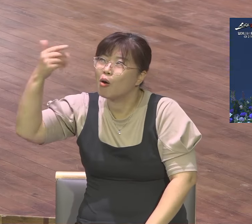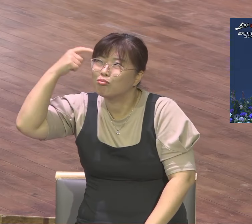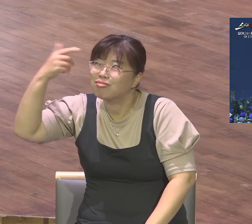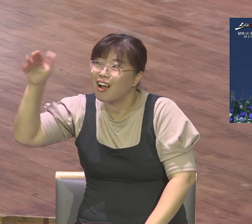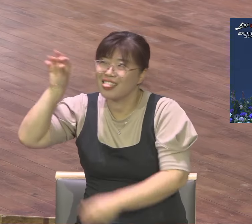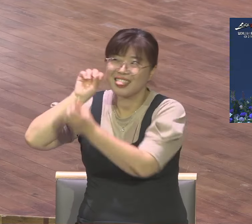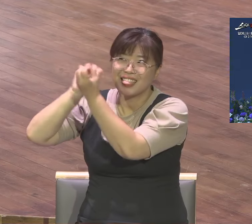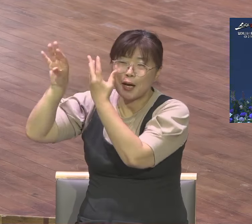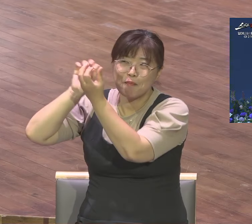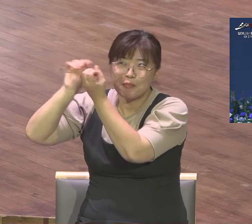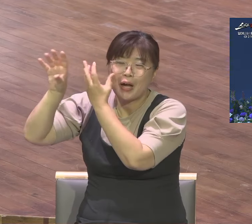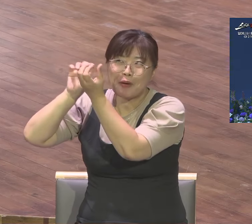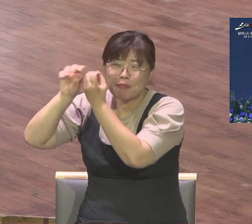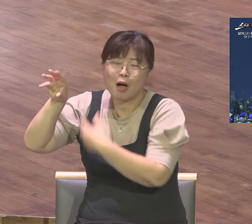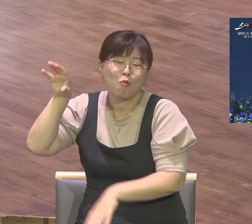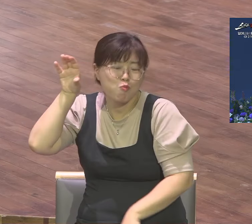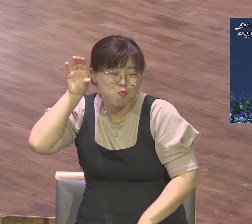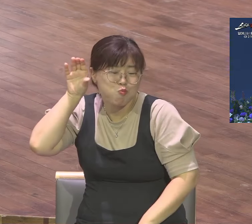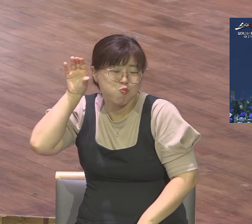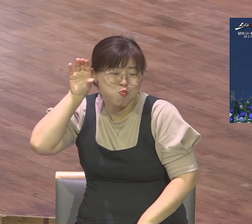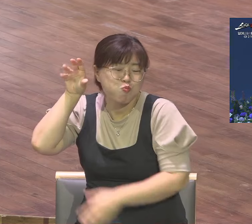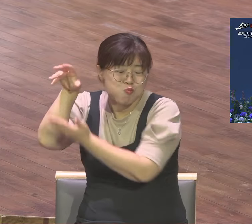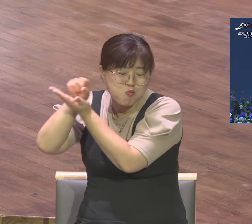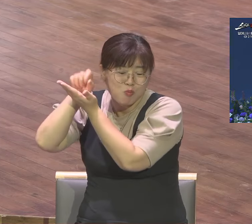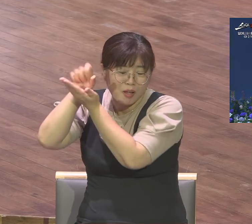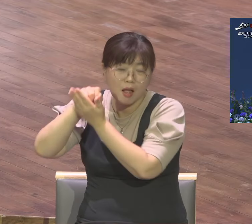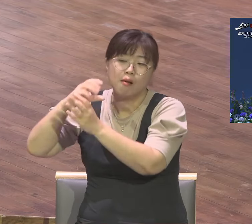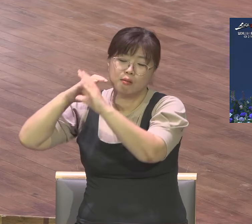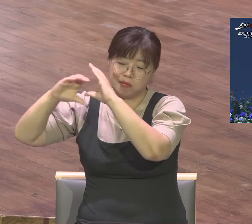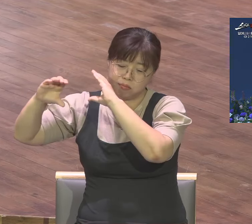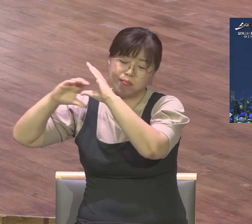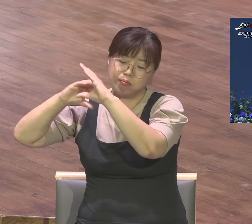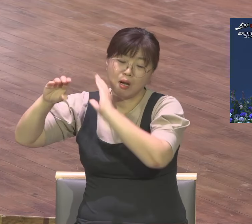물어보고 주님께서 말씀하신 깨닫고 24.